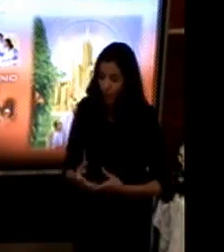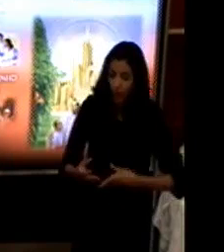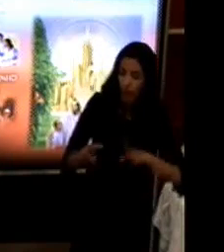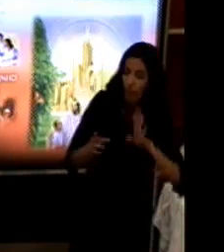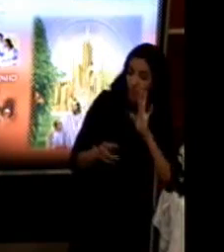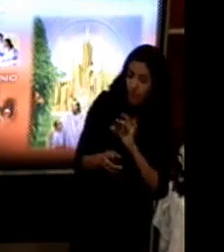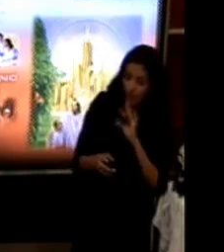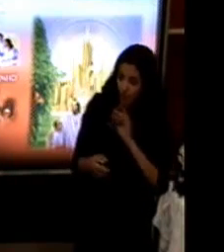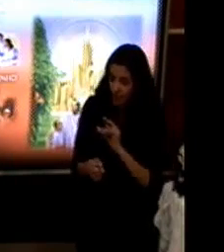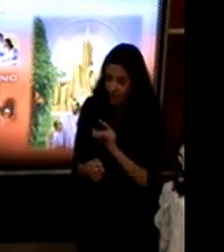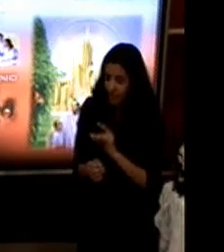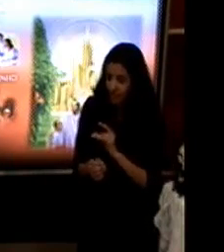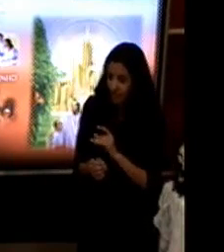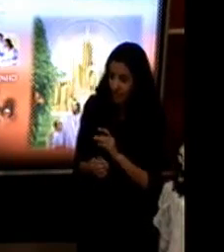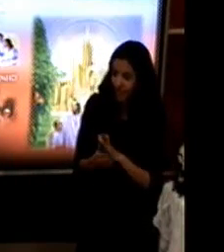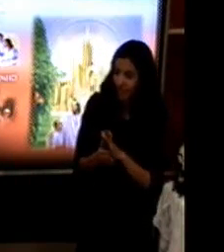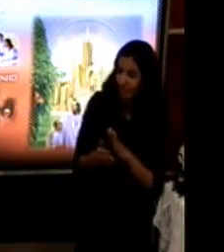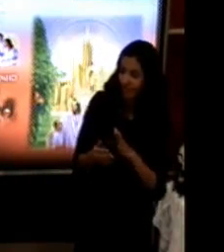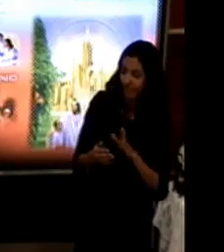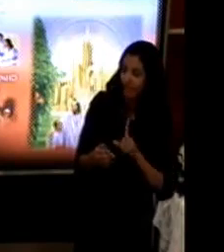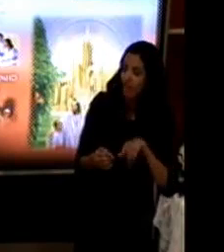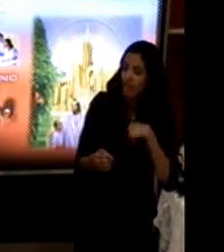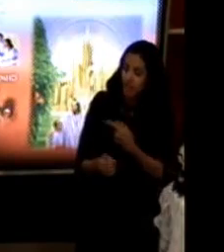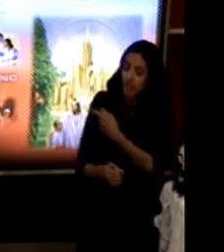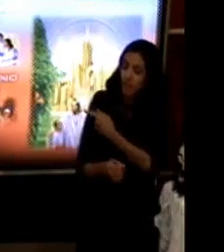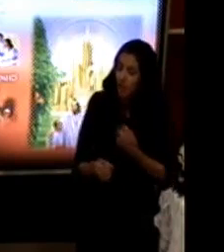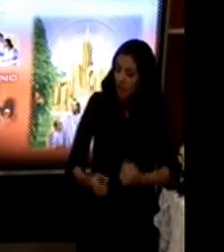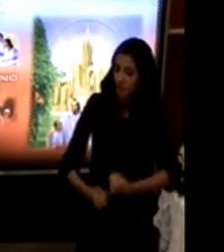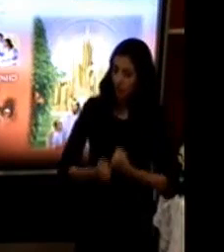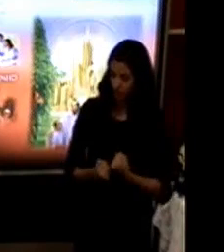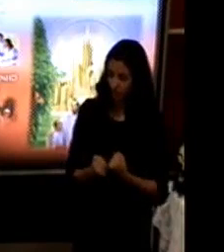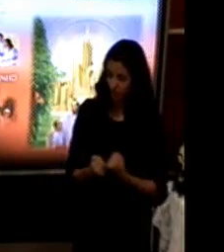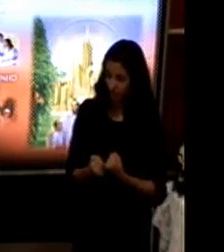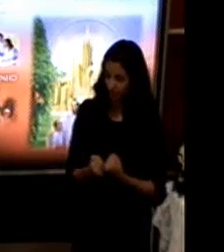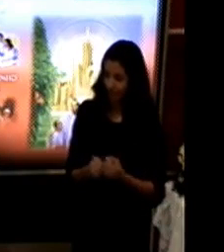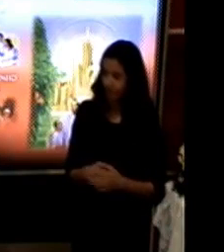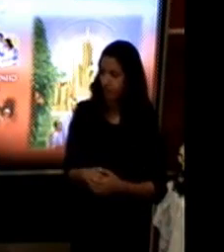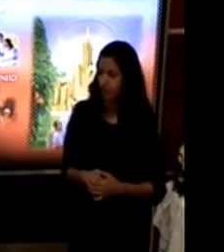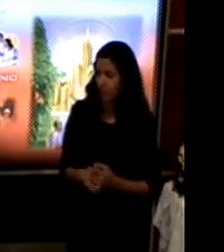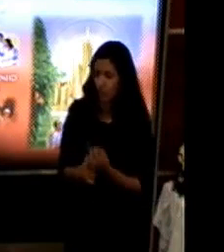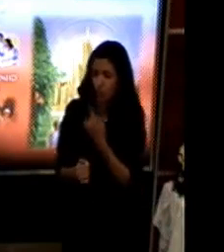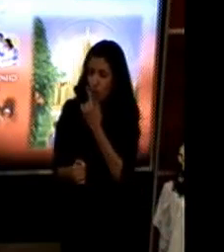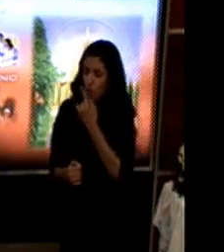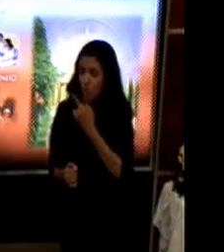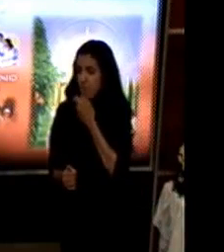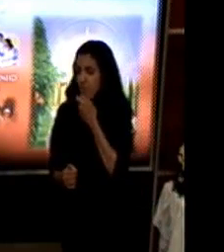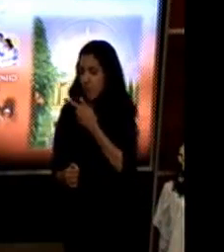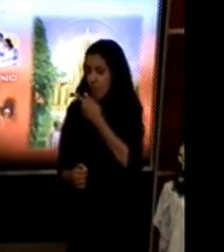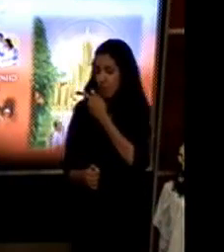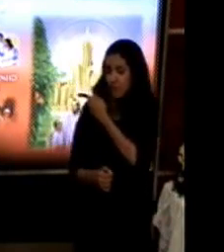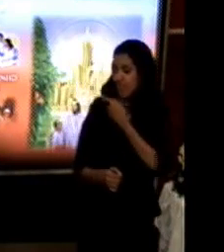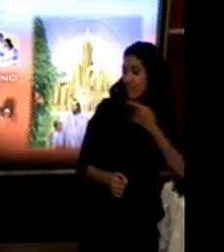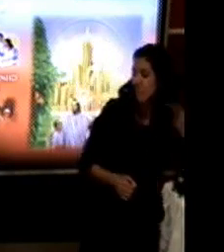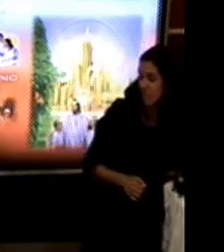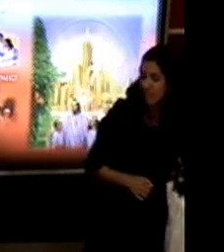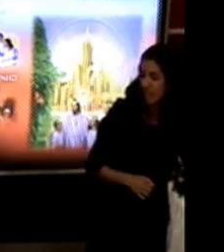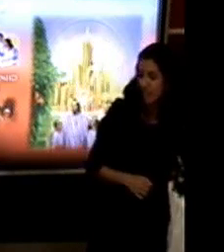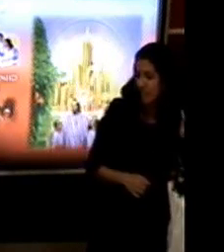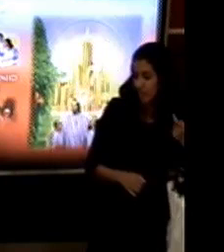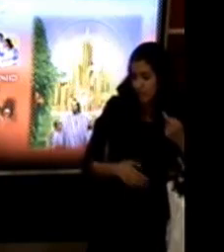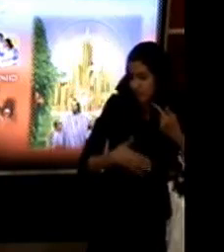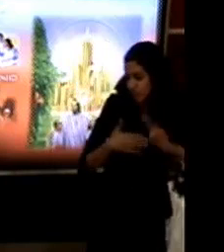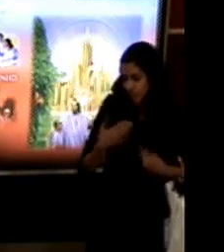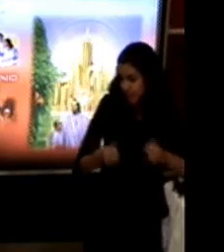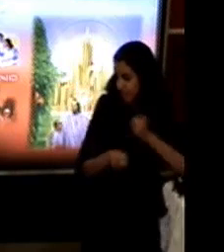durante 6 días. Dios dice, 6 días haces tus cosas. Un día venís junto a mí, yo te doy las energías para que